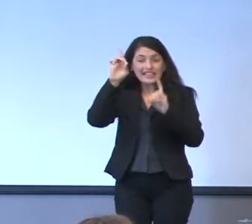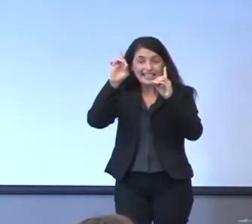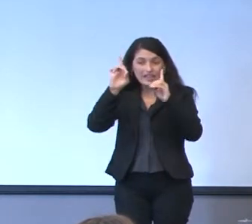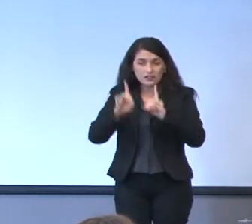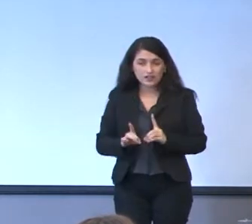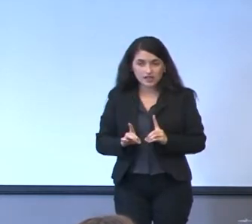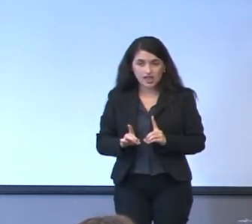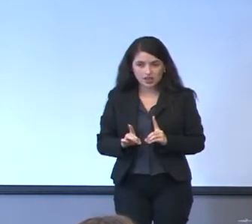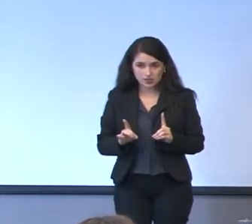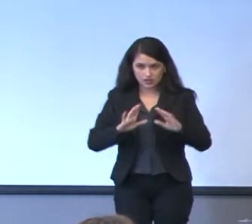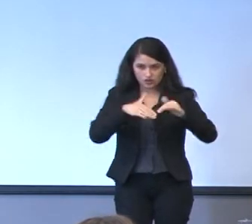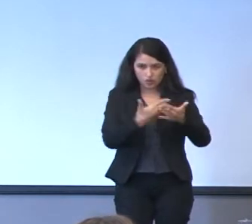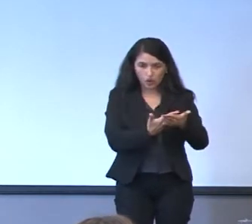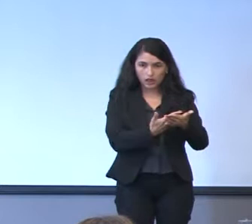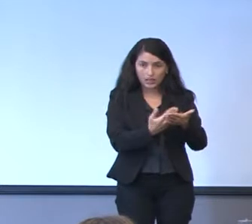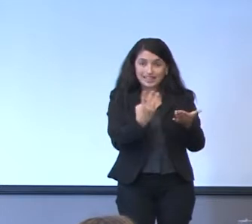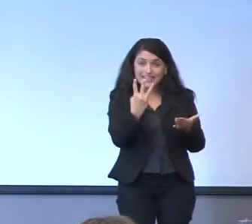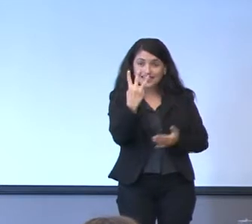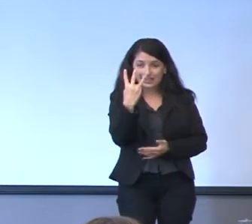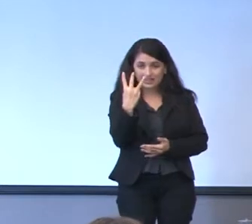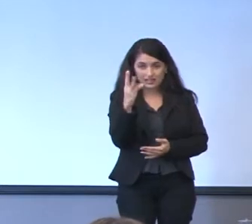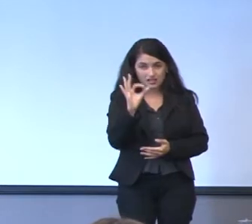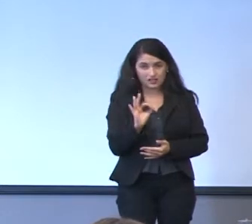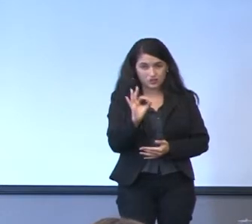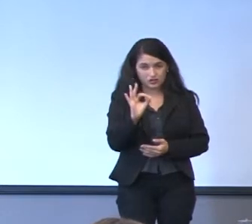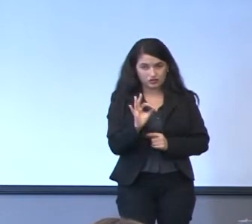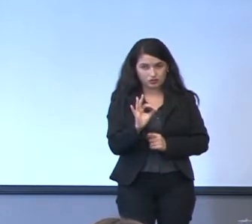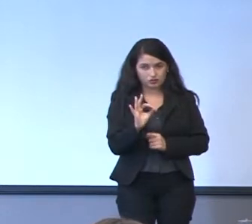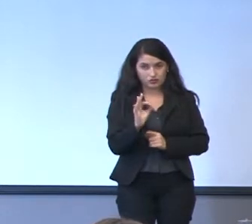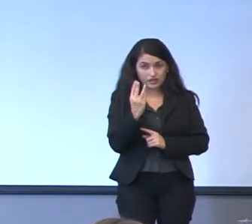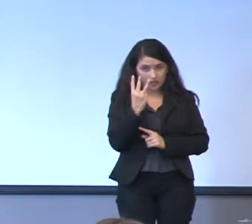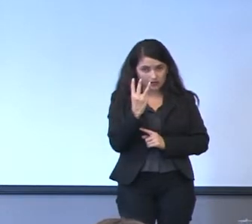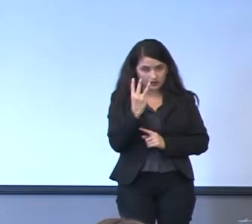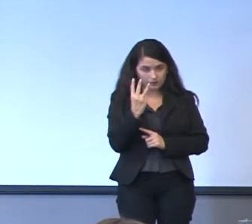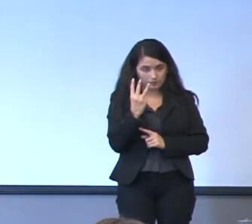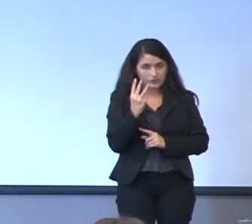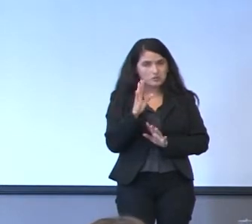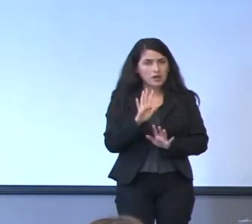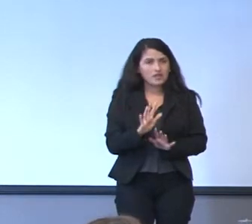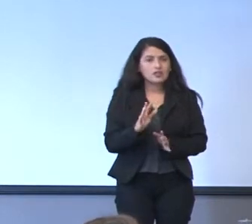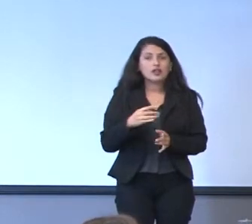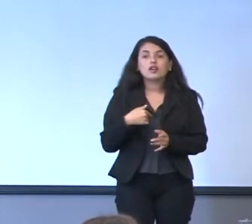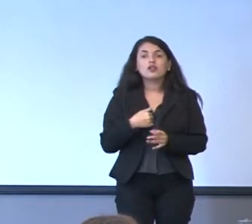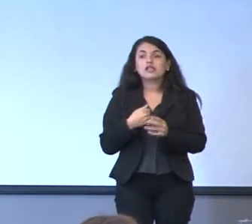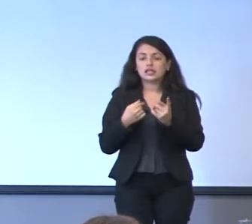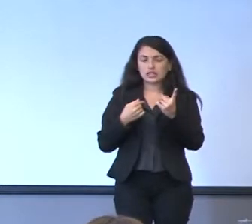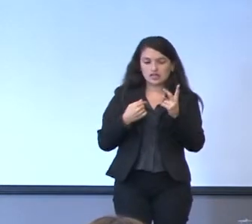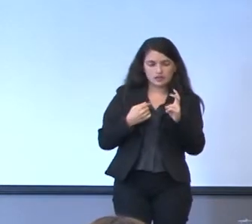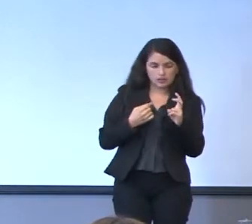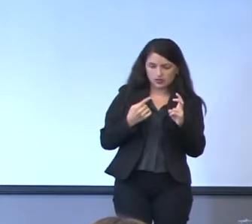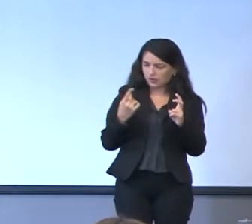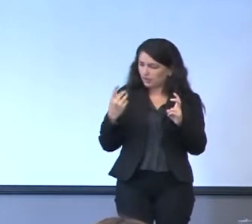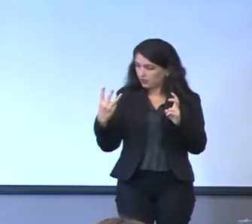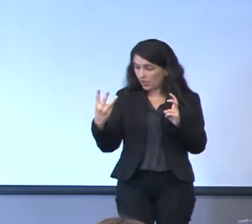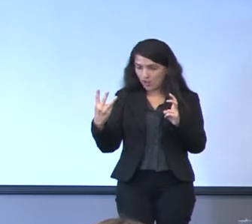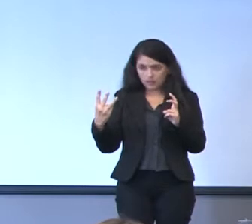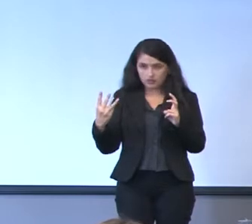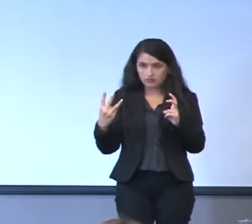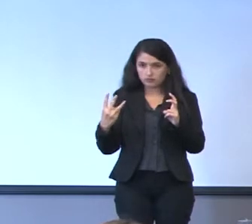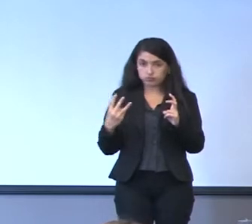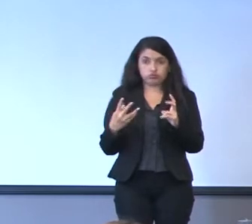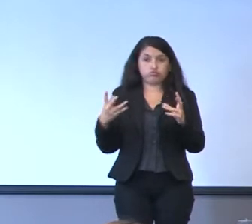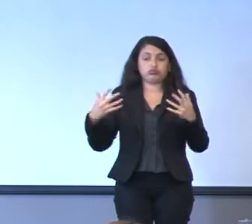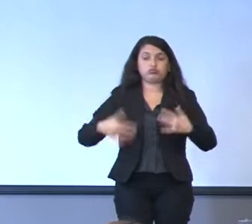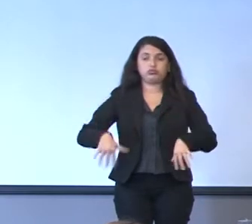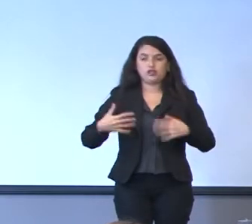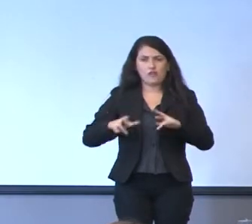Onde é que estão os outros, né? Onde é que estão as outras crianças, os outros jovens em idade escolar? O